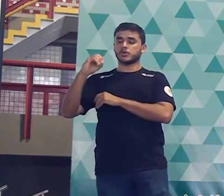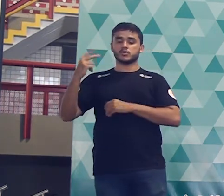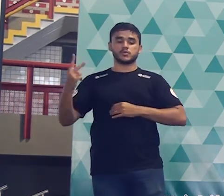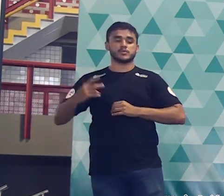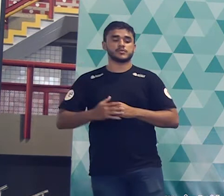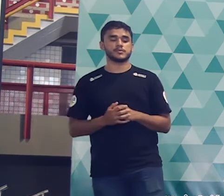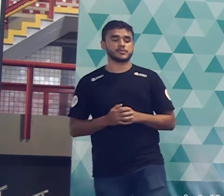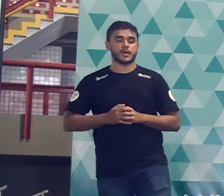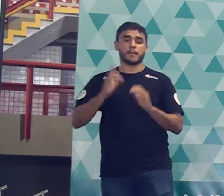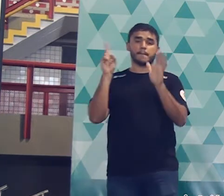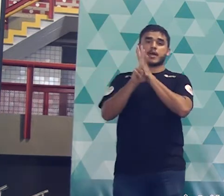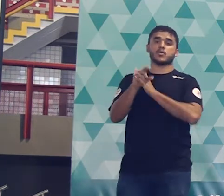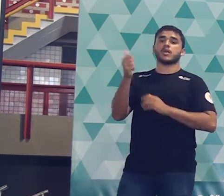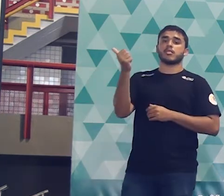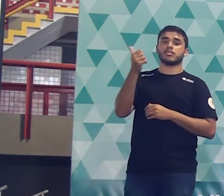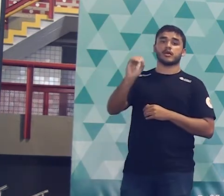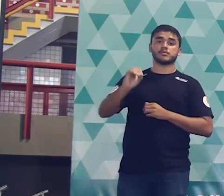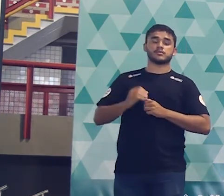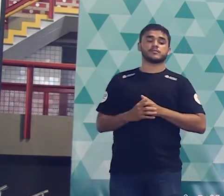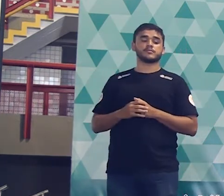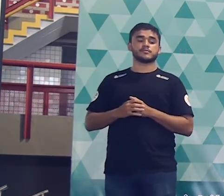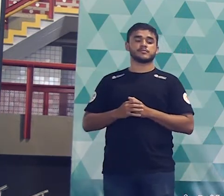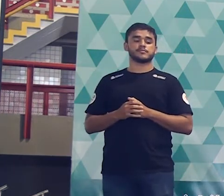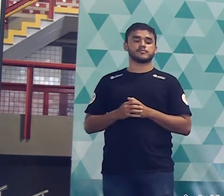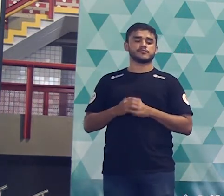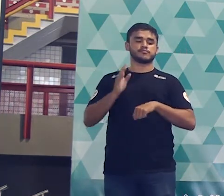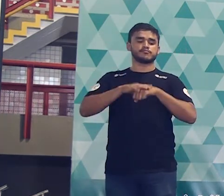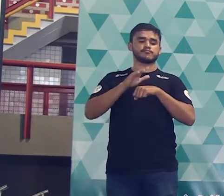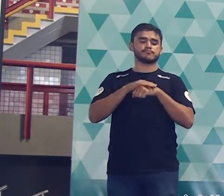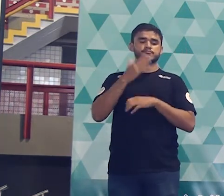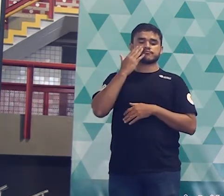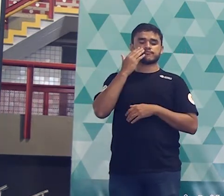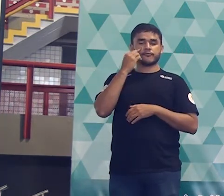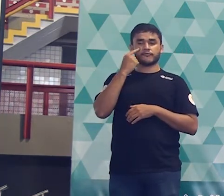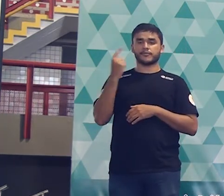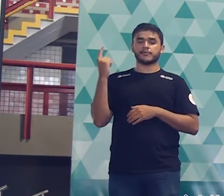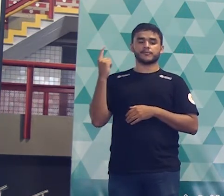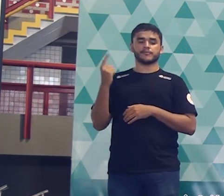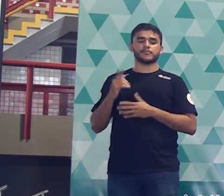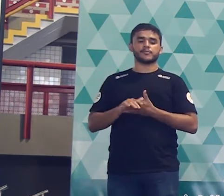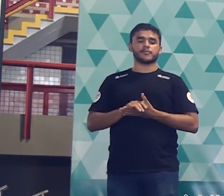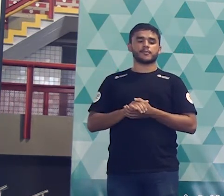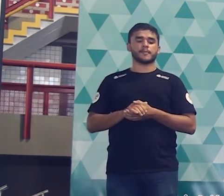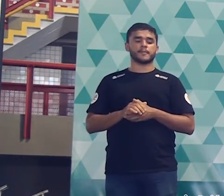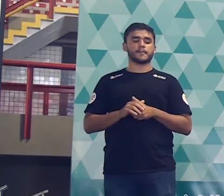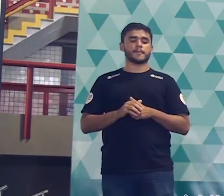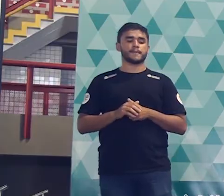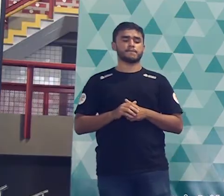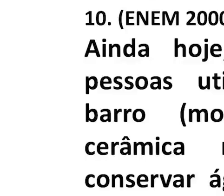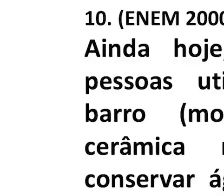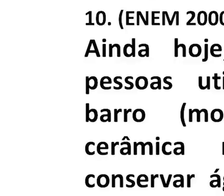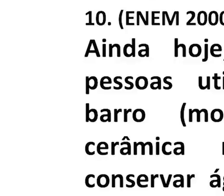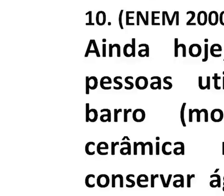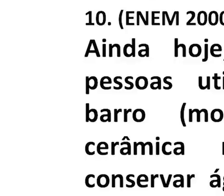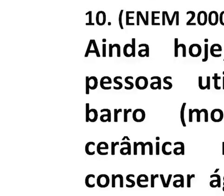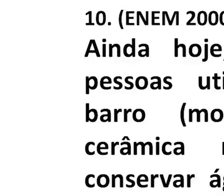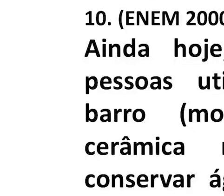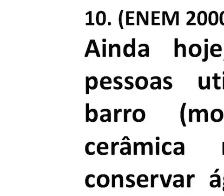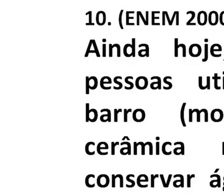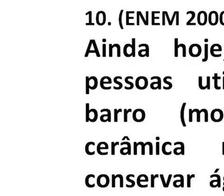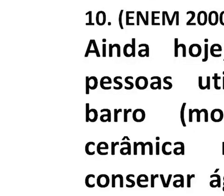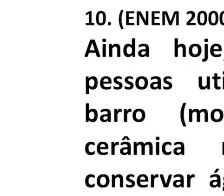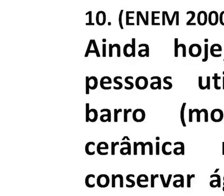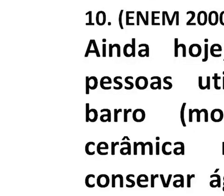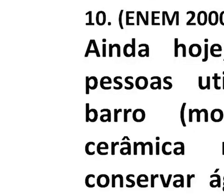10. Tenho certeza que vocês já viram isso, até alguns têm em casa, ó. Ainda hoje, é muito comum as pessoas